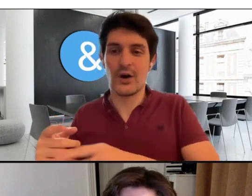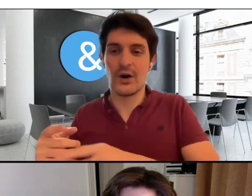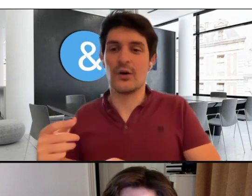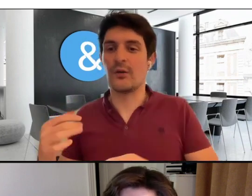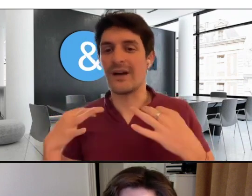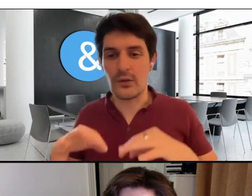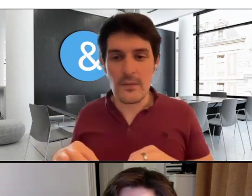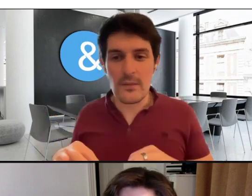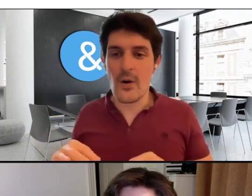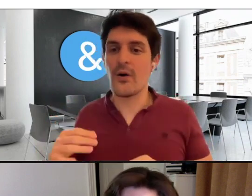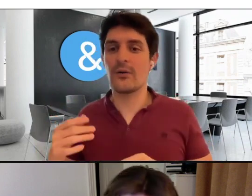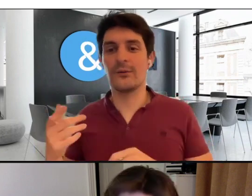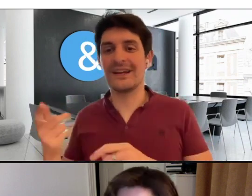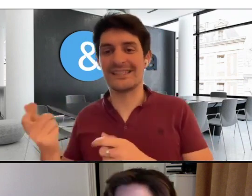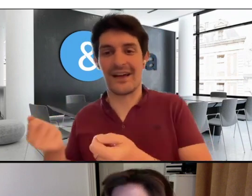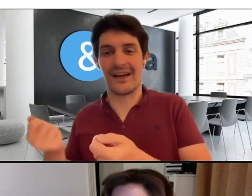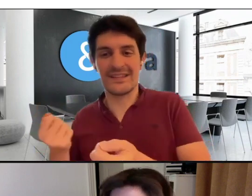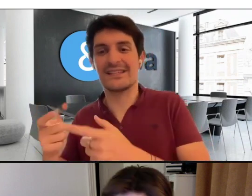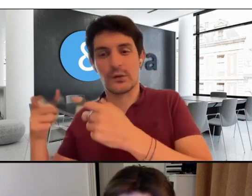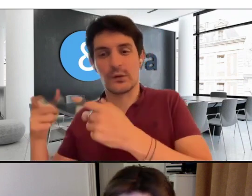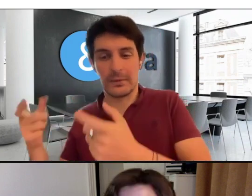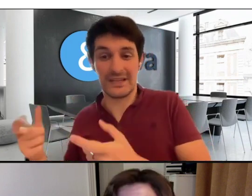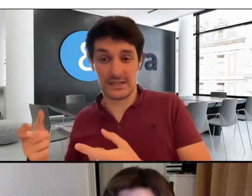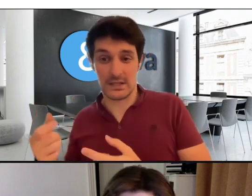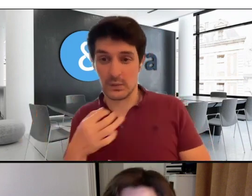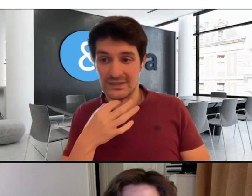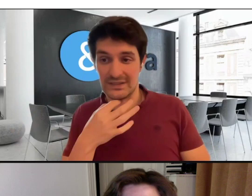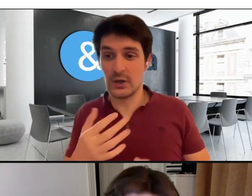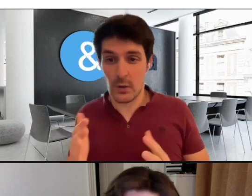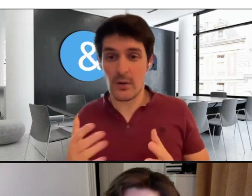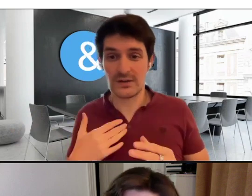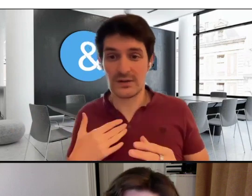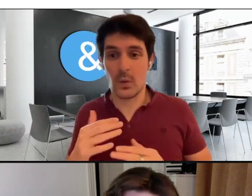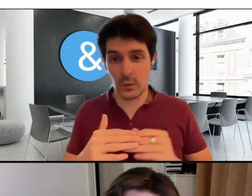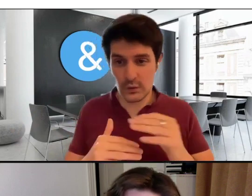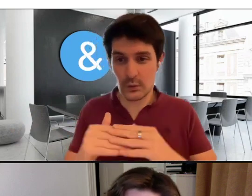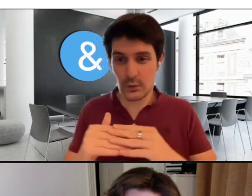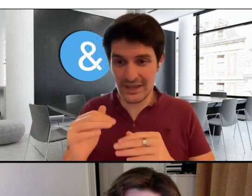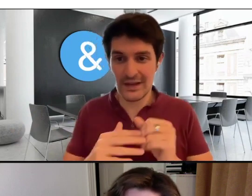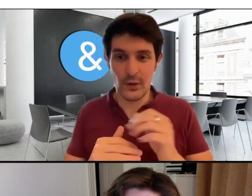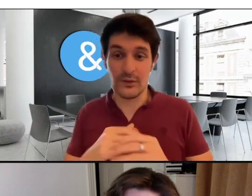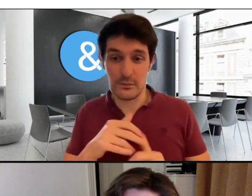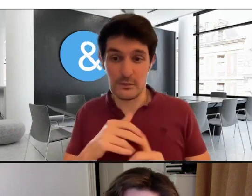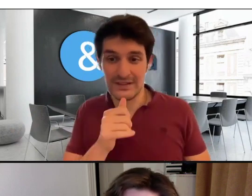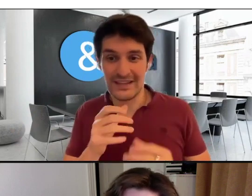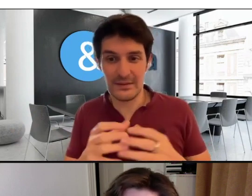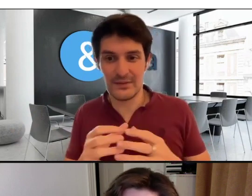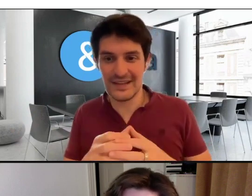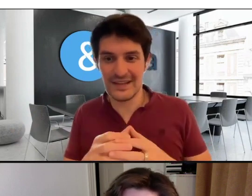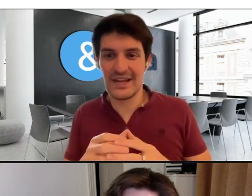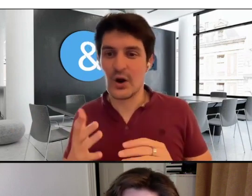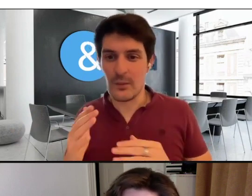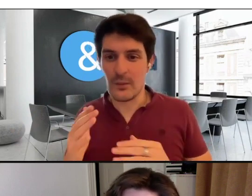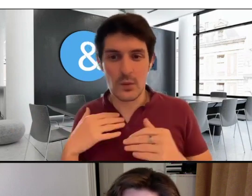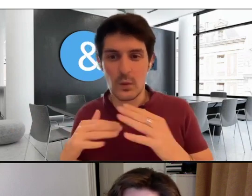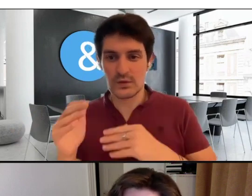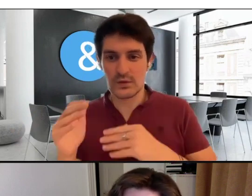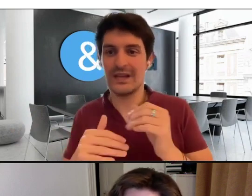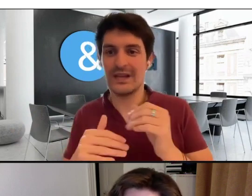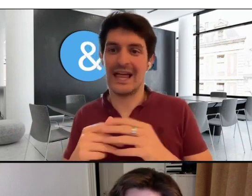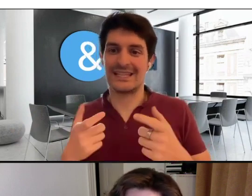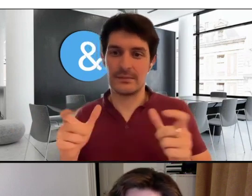le gouvernement ou les services des entreprises. On dit comment est-ce qu'on construit, on est une petite équipe, comment est-ce qu'on